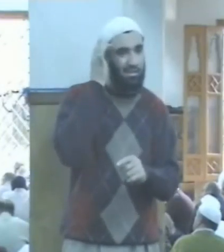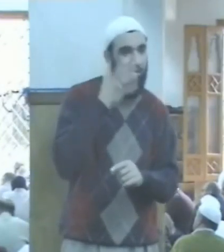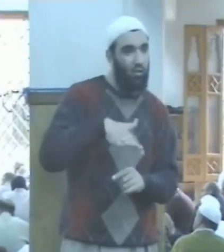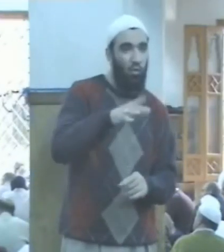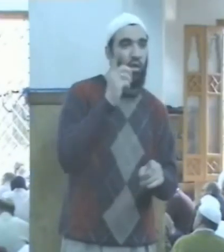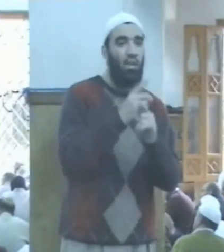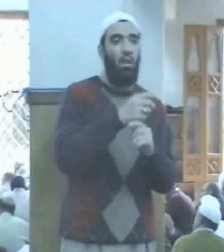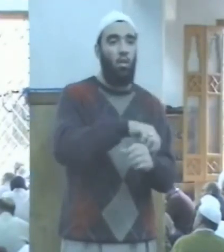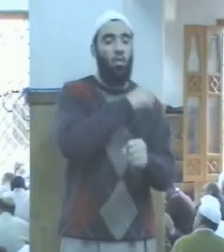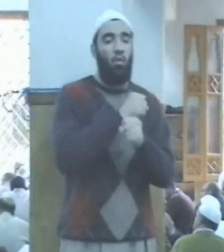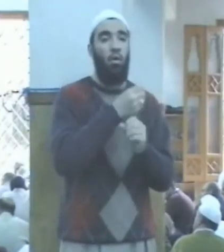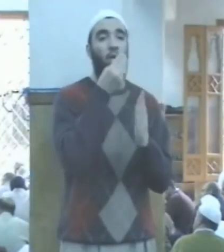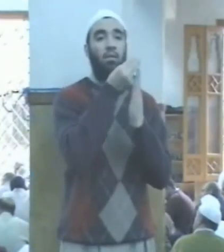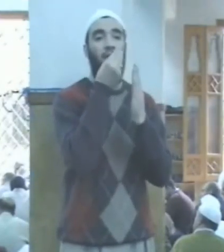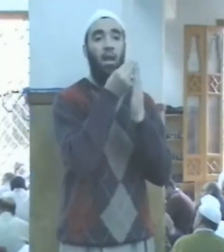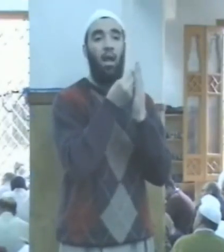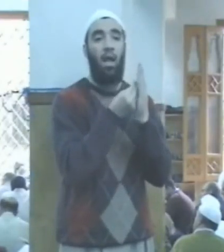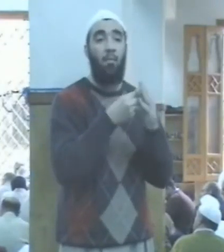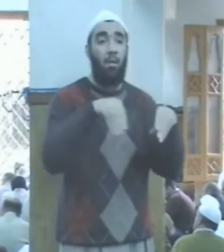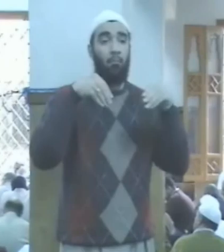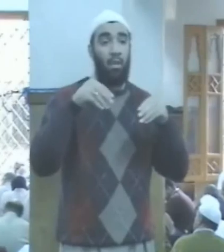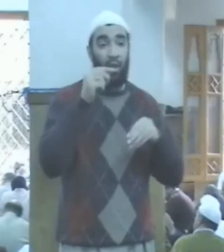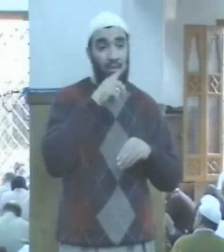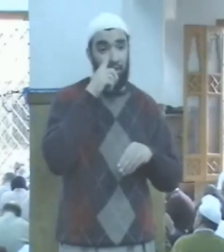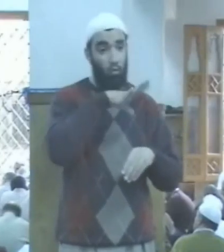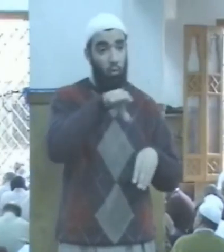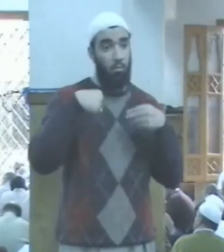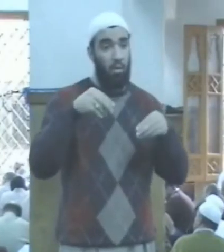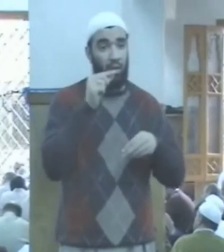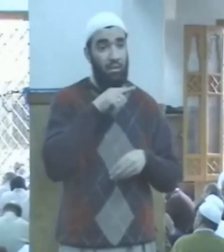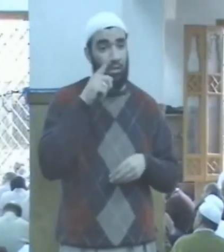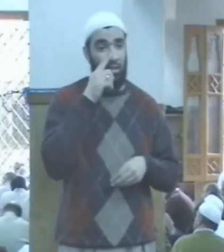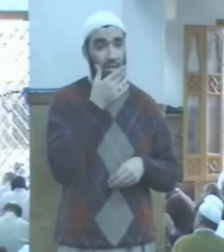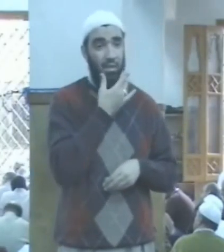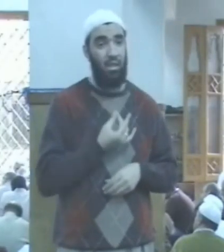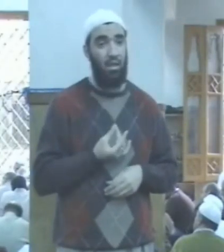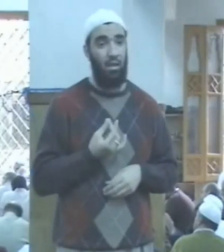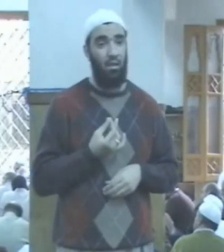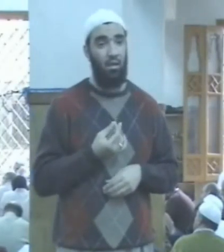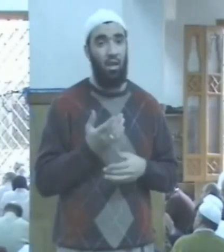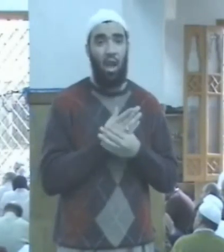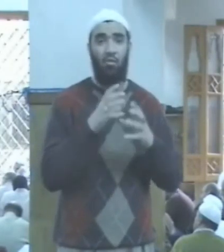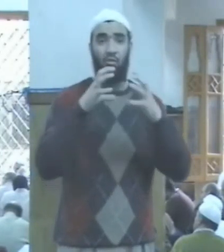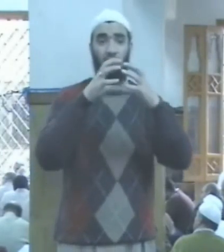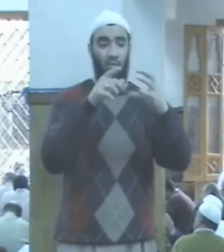وألا نبيع ديننا بعرض من الدنيا،